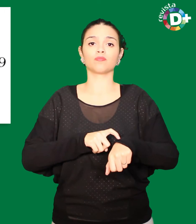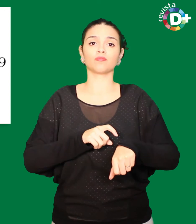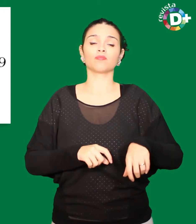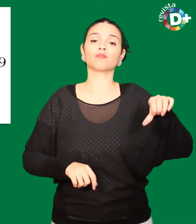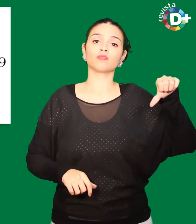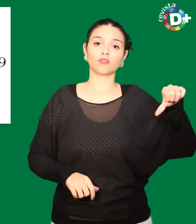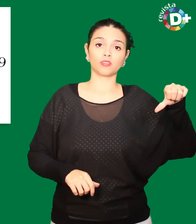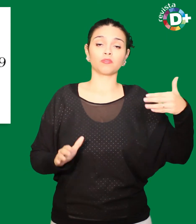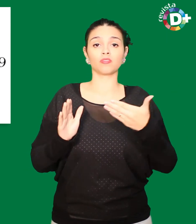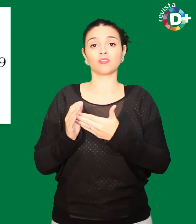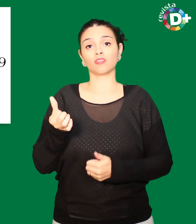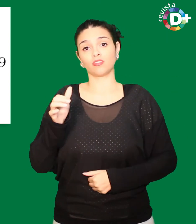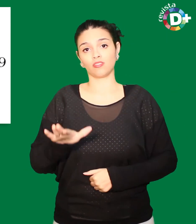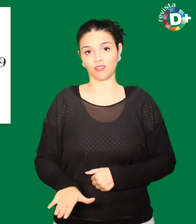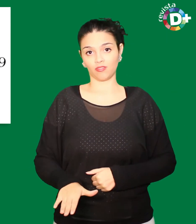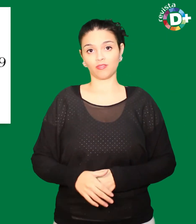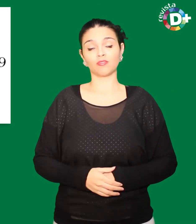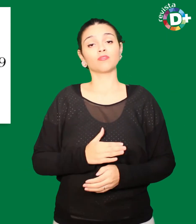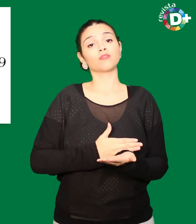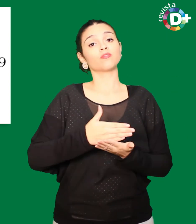Horário: das 9 às 6 da tarde. Início: